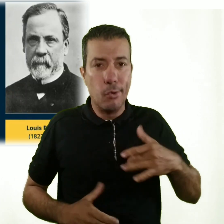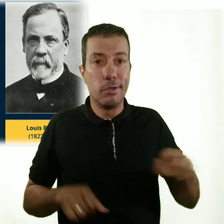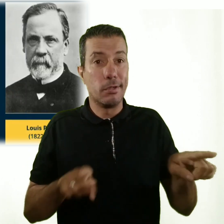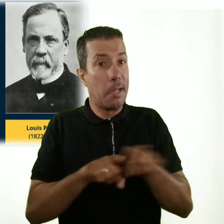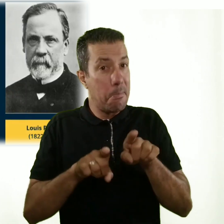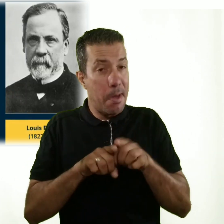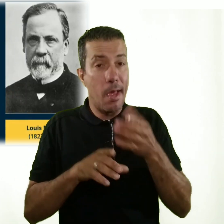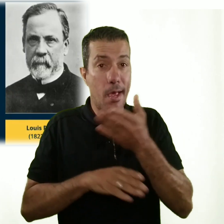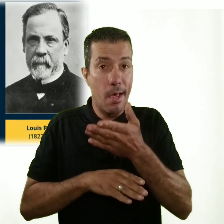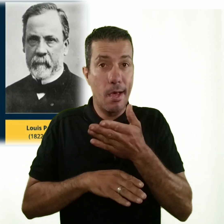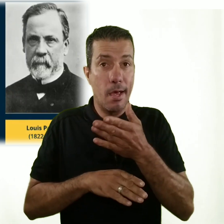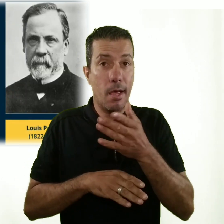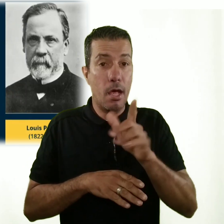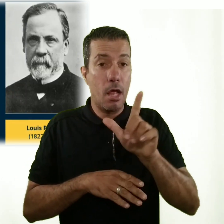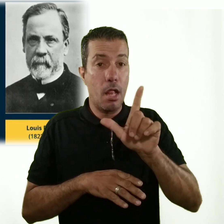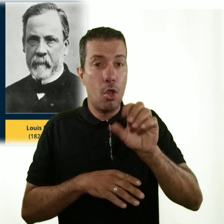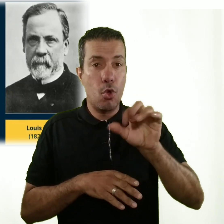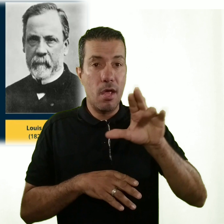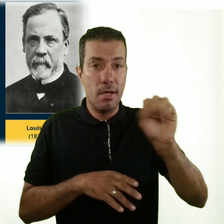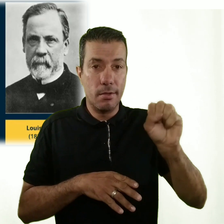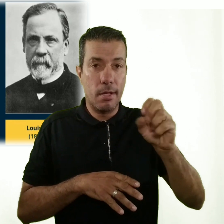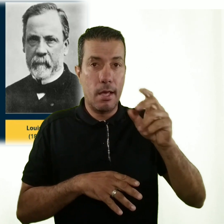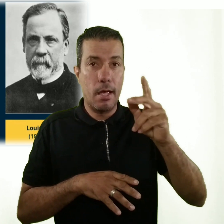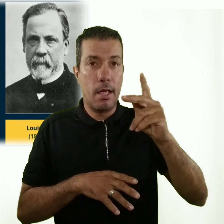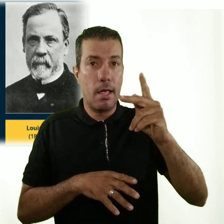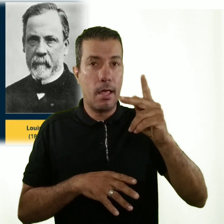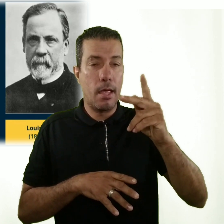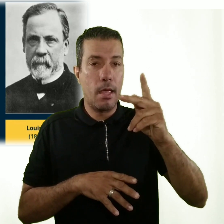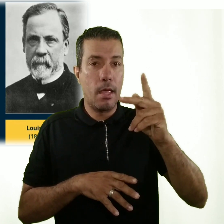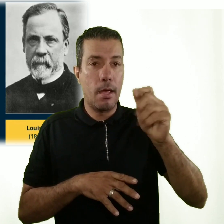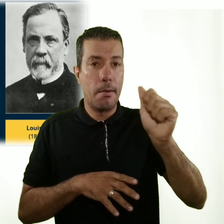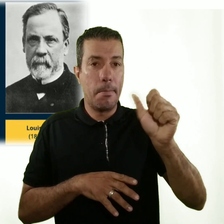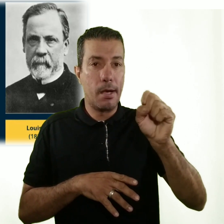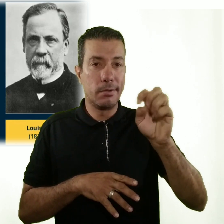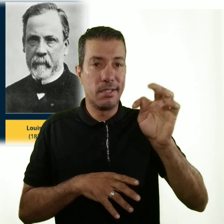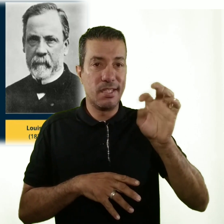o Louis Pasteur, cientista